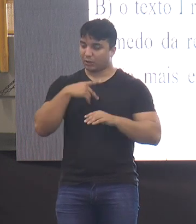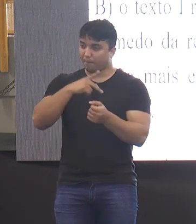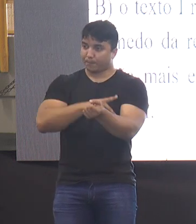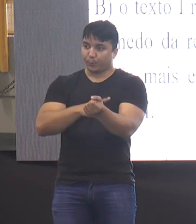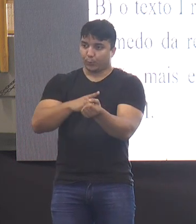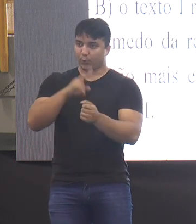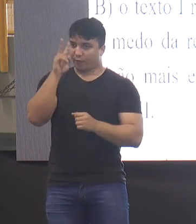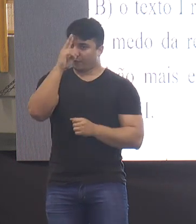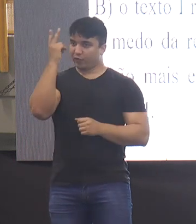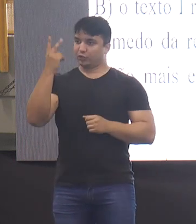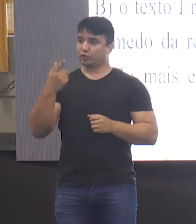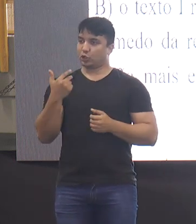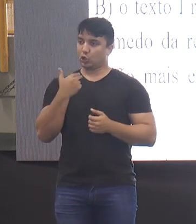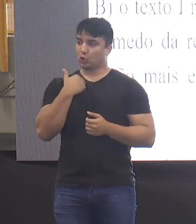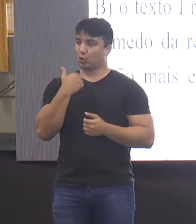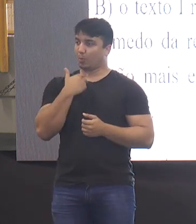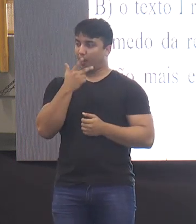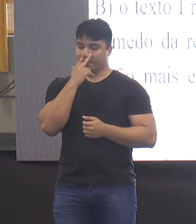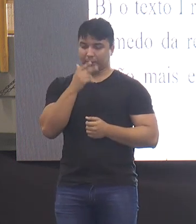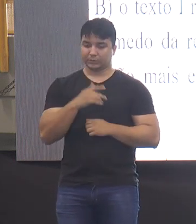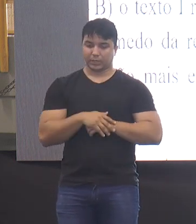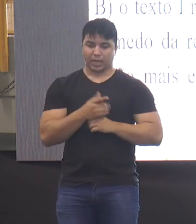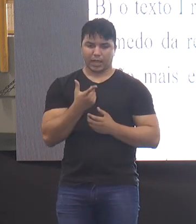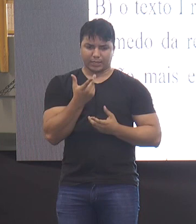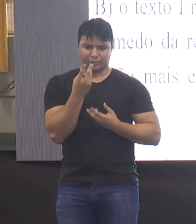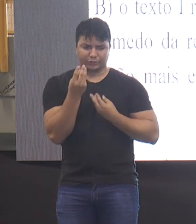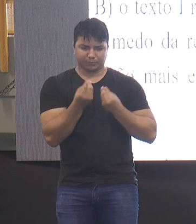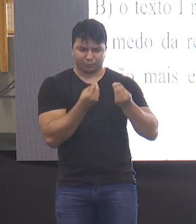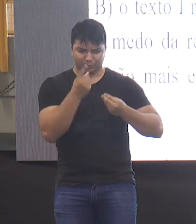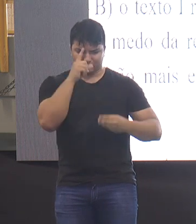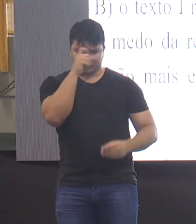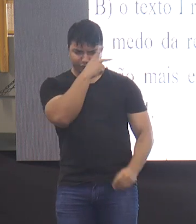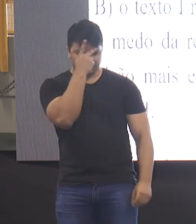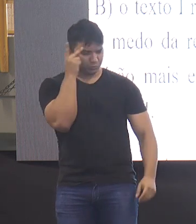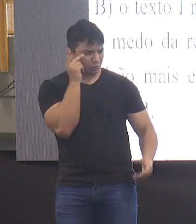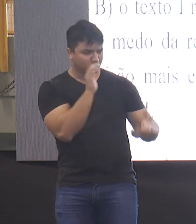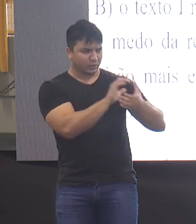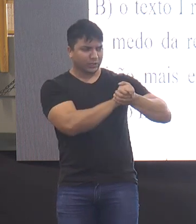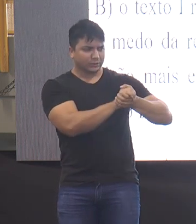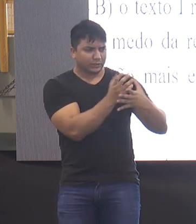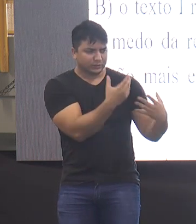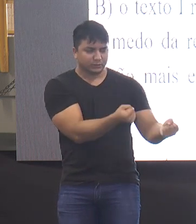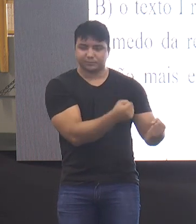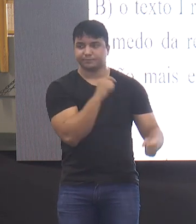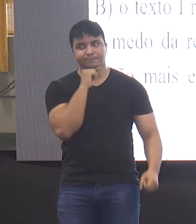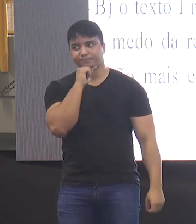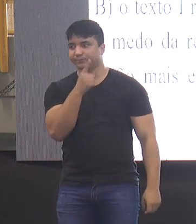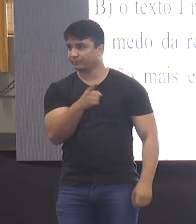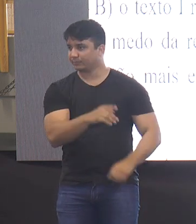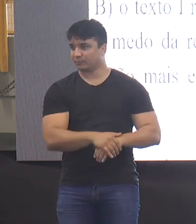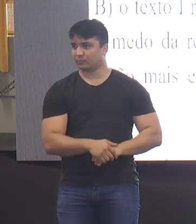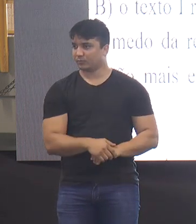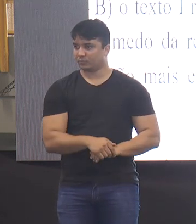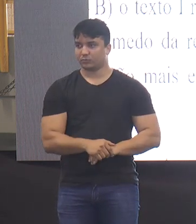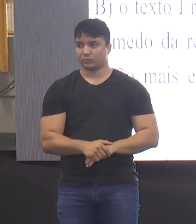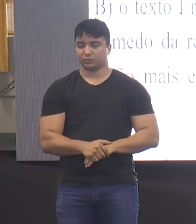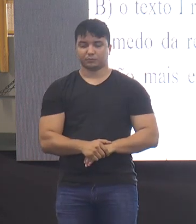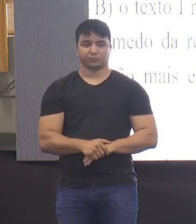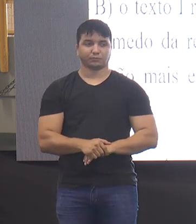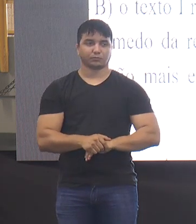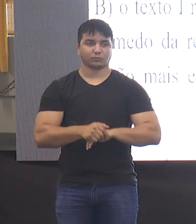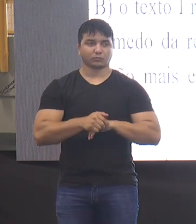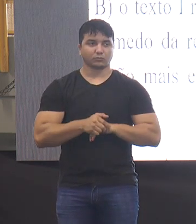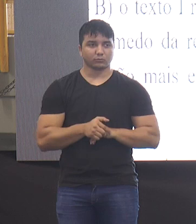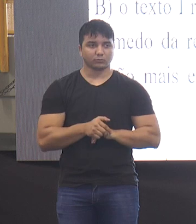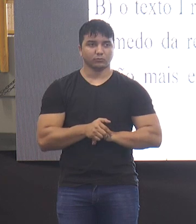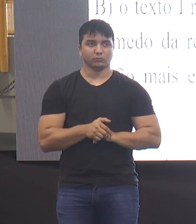Lembra que era uma época que se a mulher não fosse virgem, dificilmente ela arranjaria um casamento decente, um homem decente que quisesse casar com